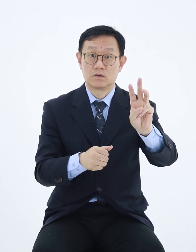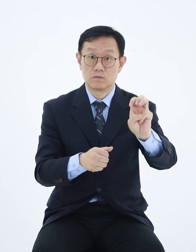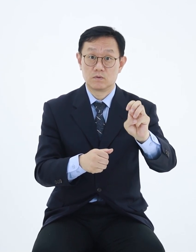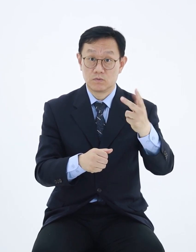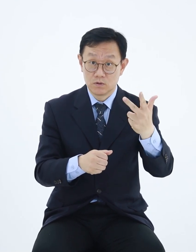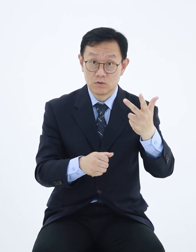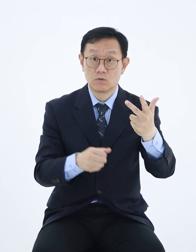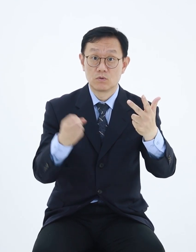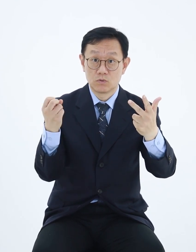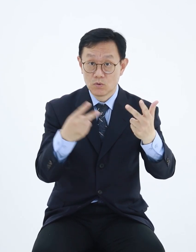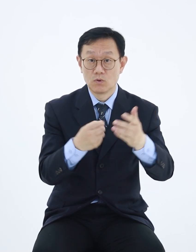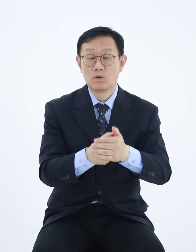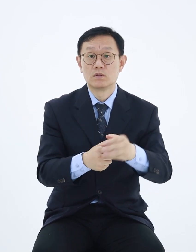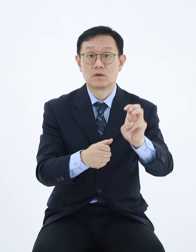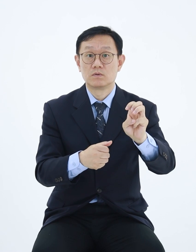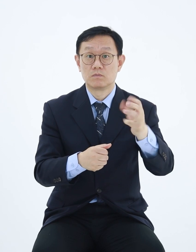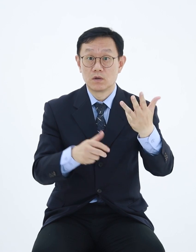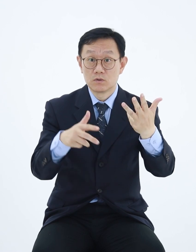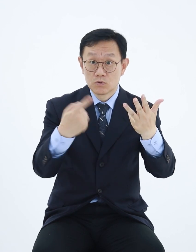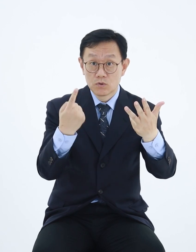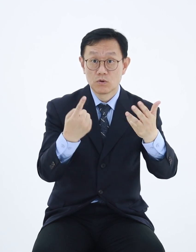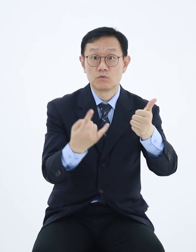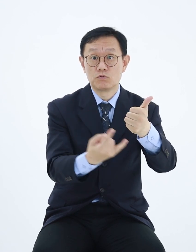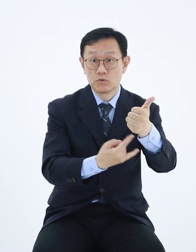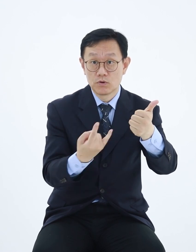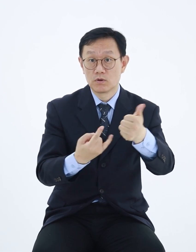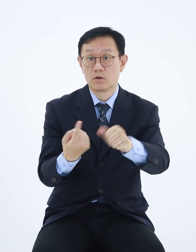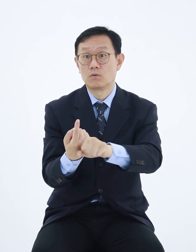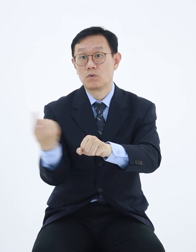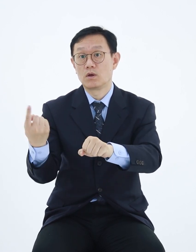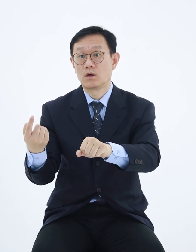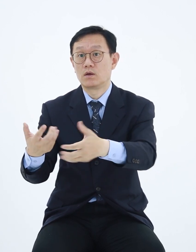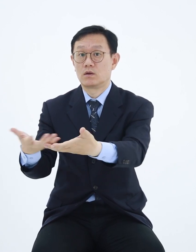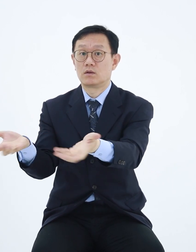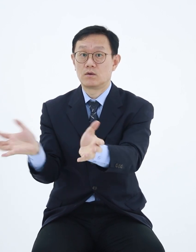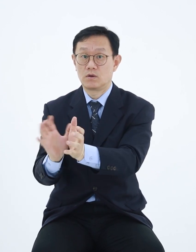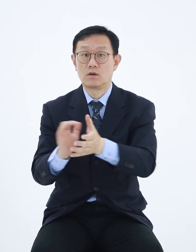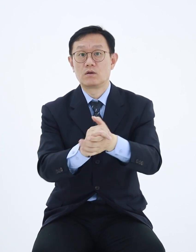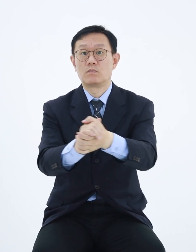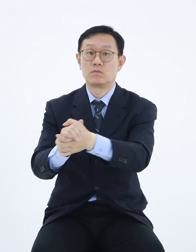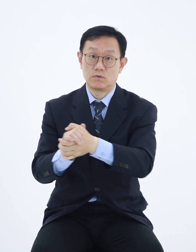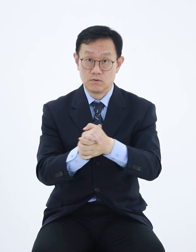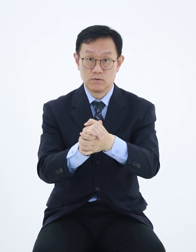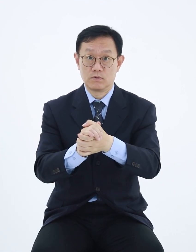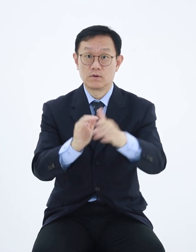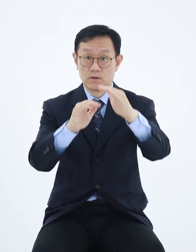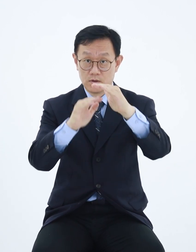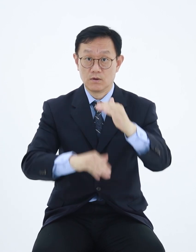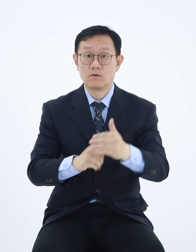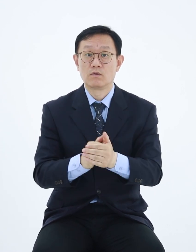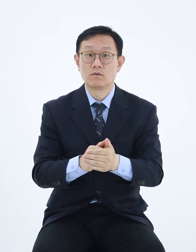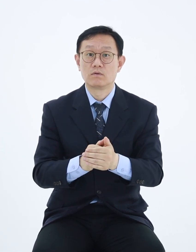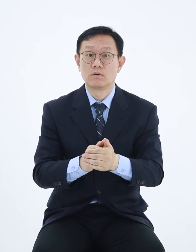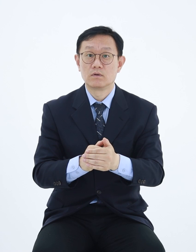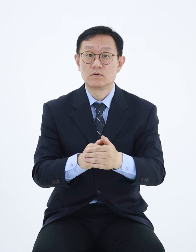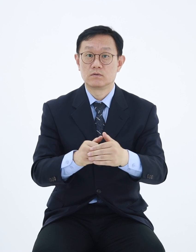이어 제38조는 위원회와 기타 기구와의 협력에 대해 다루고 있습니다. 유엔 장애인 권리위원회